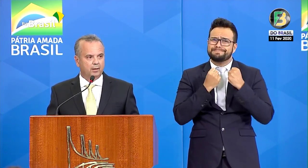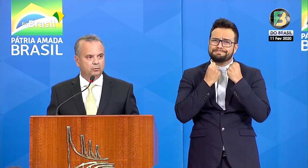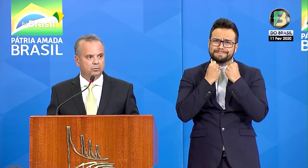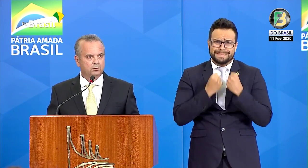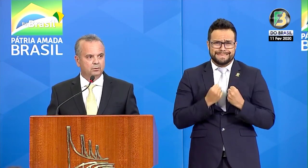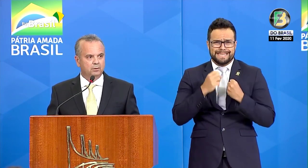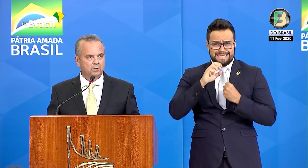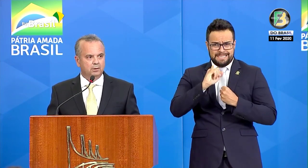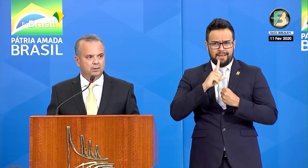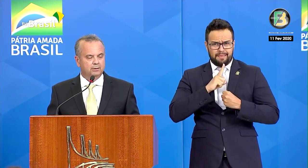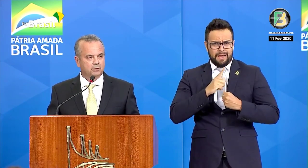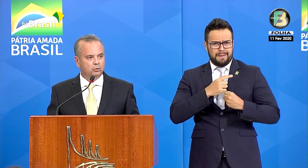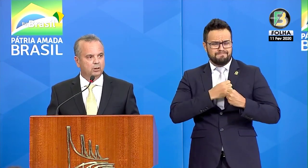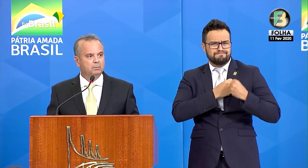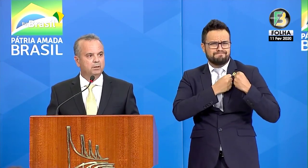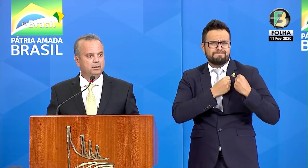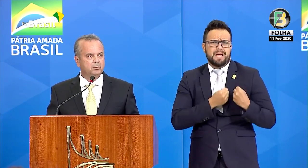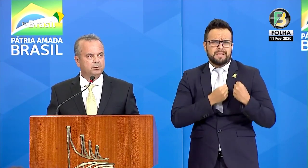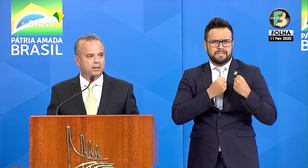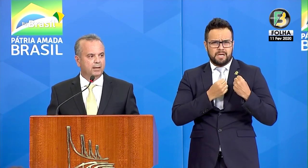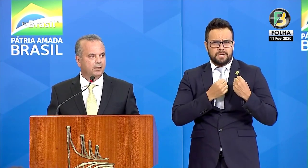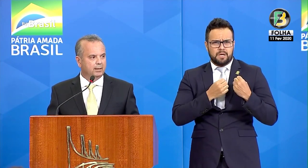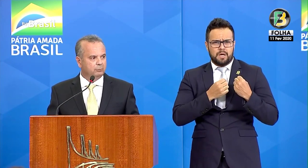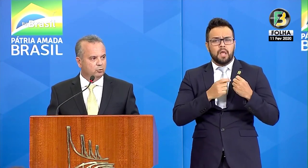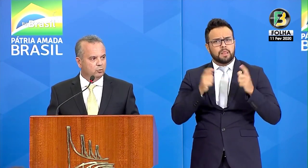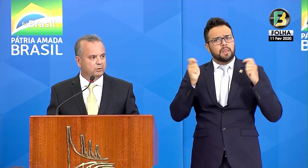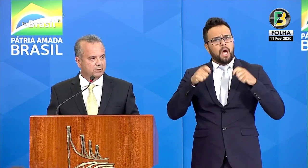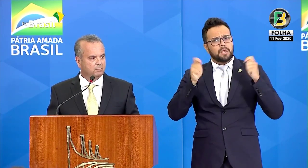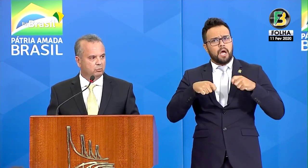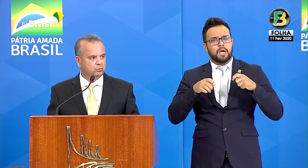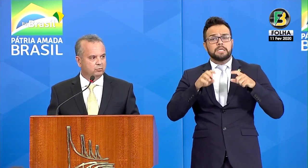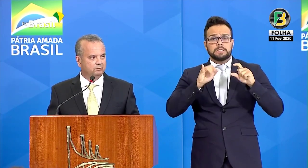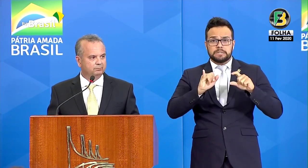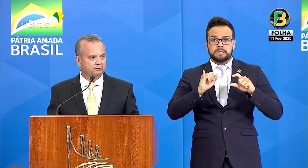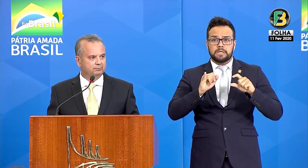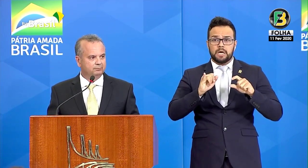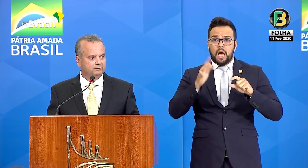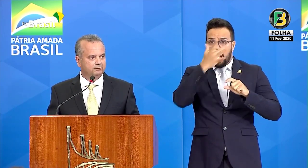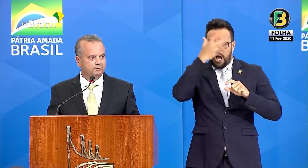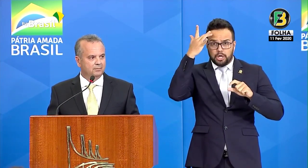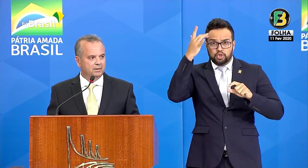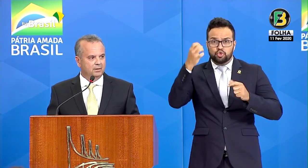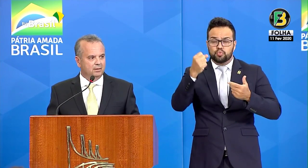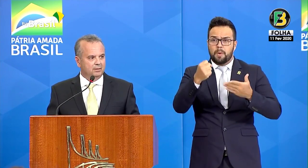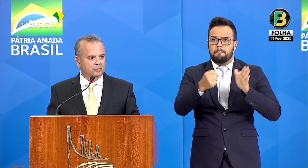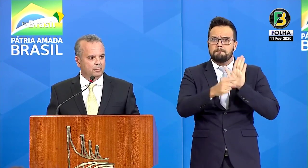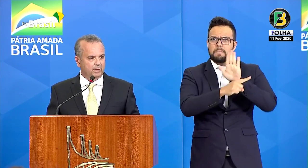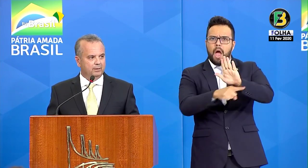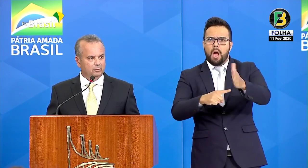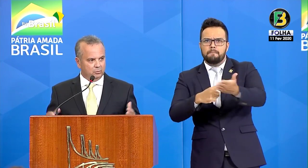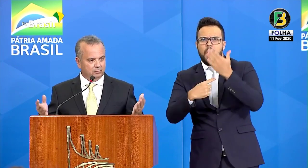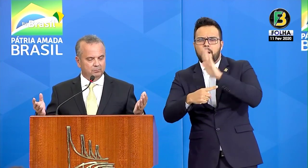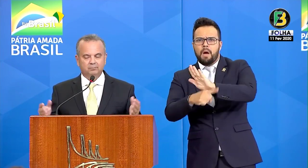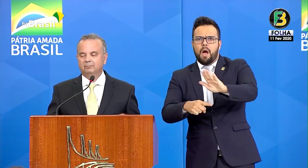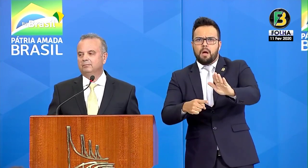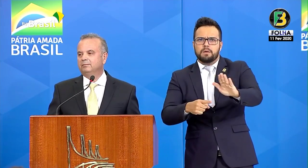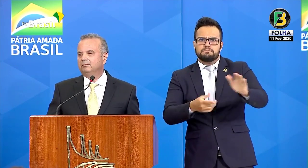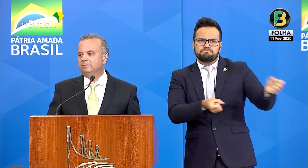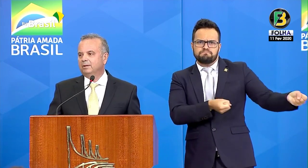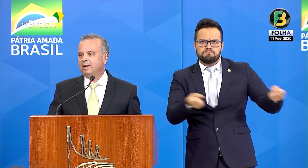o fardo, ele se torna maneiro se é carregado por muitas mãos. E eu